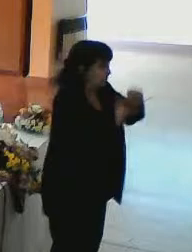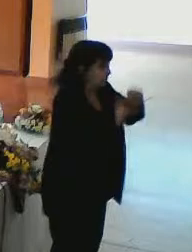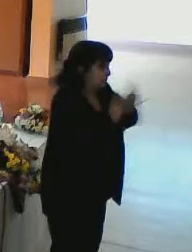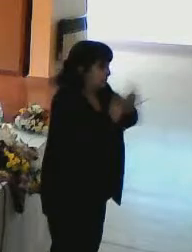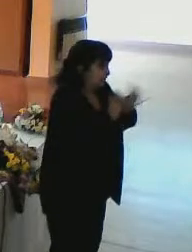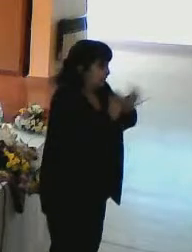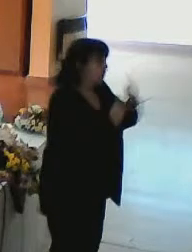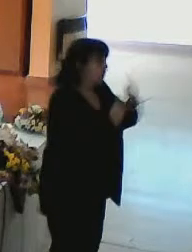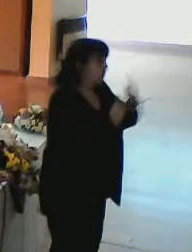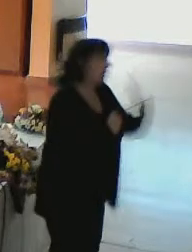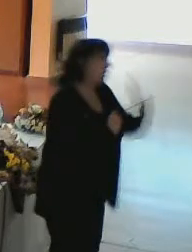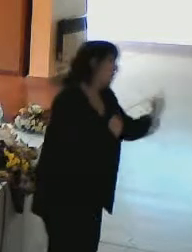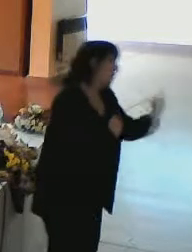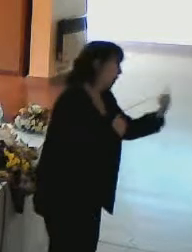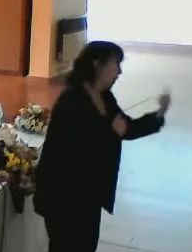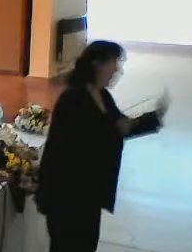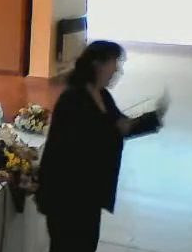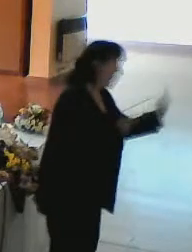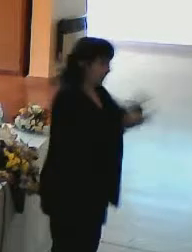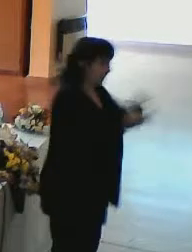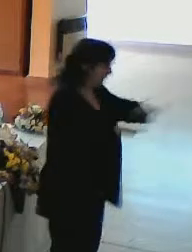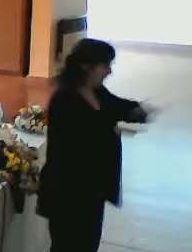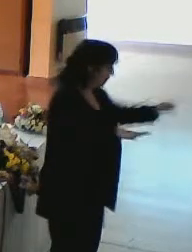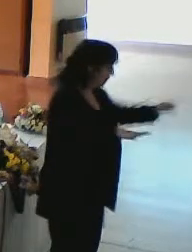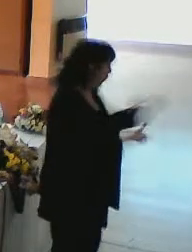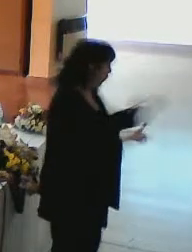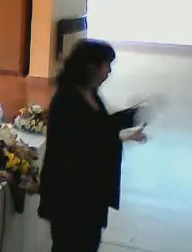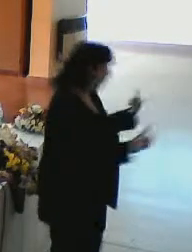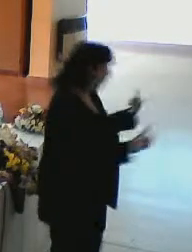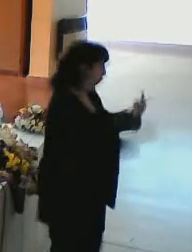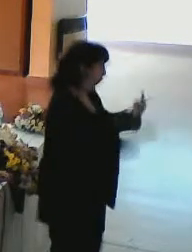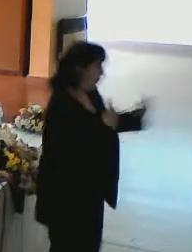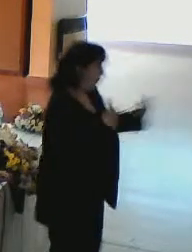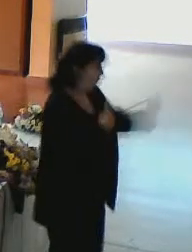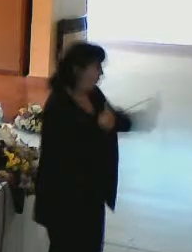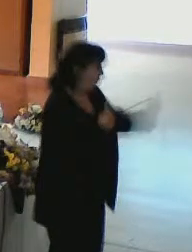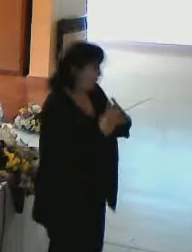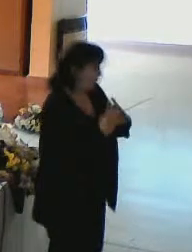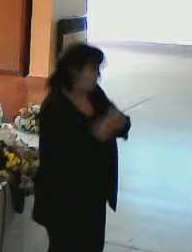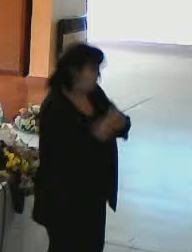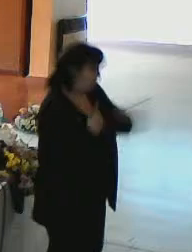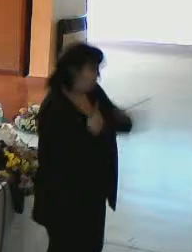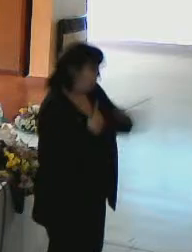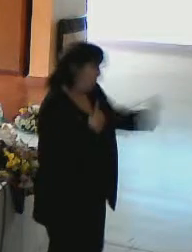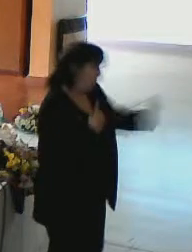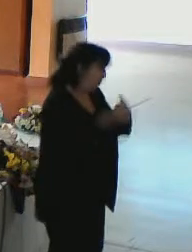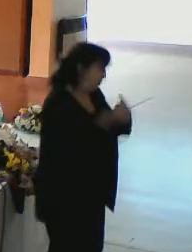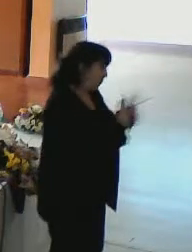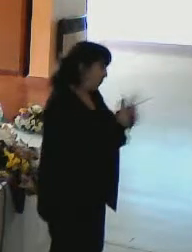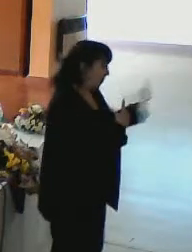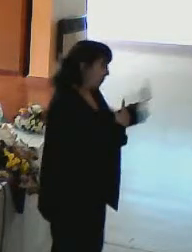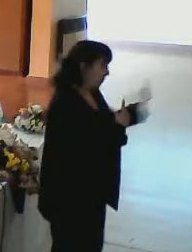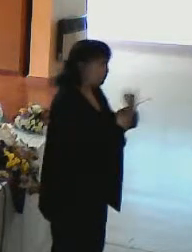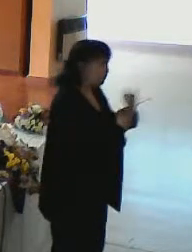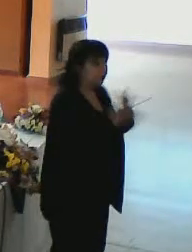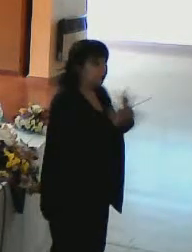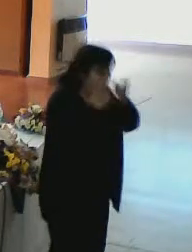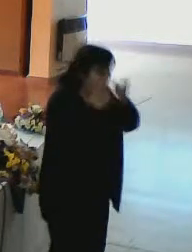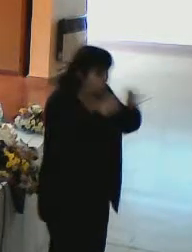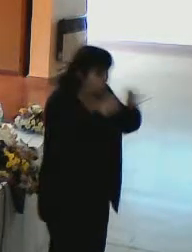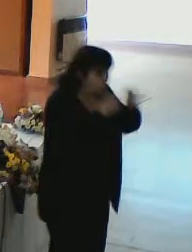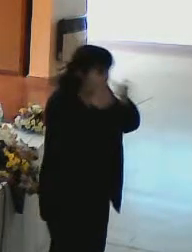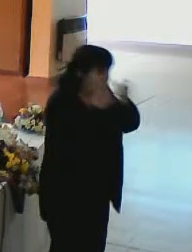ser individualizado para cada niño, que tiene que ser frecuentemente monitorizado también